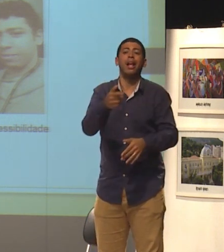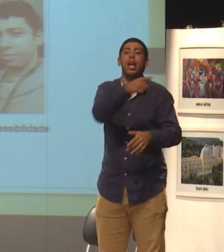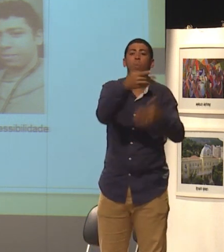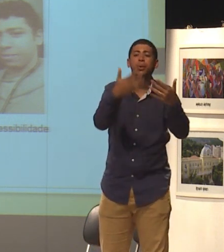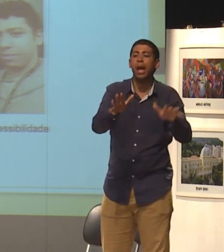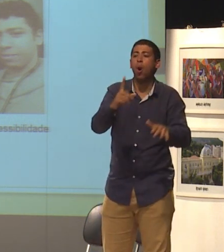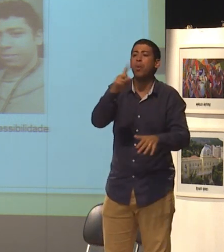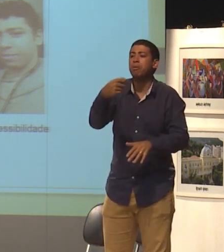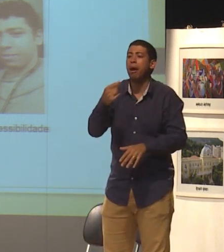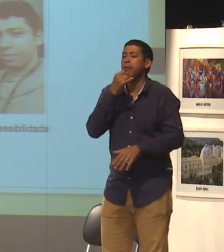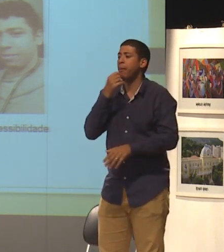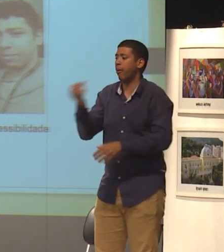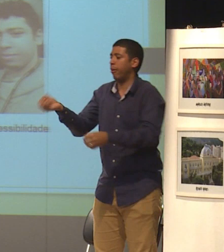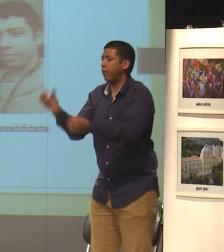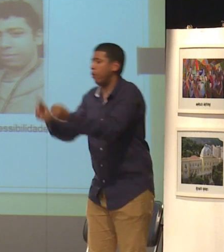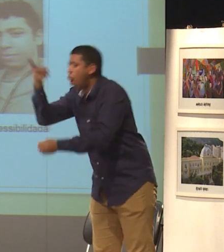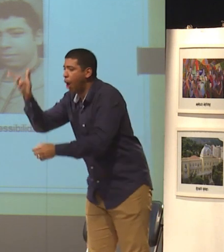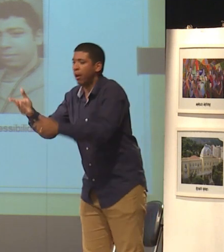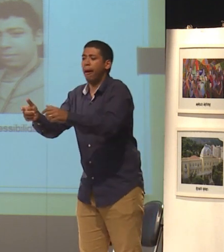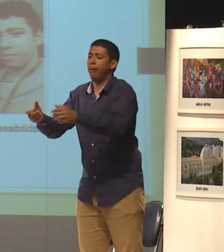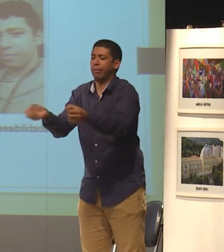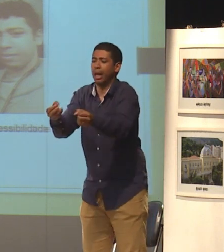seria esse. É uma exposição, né?